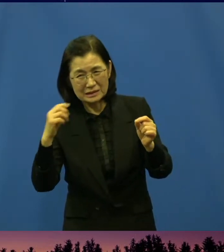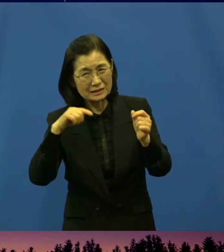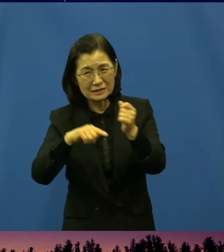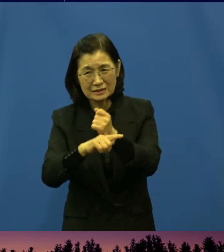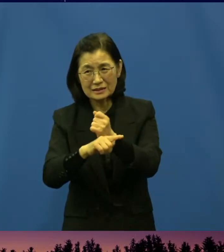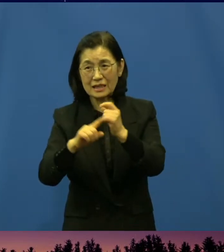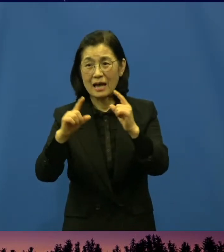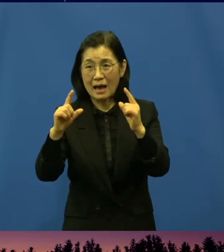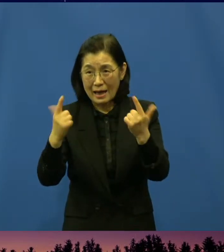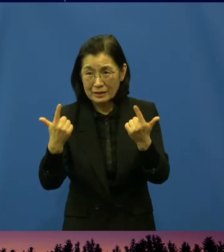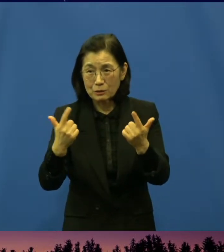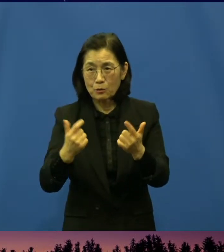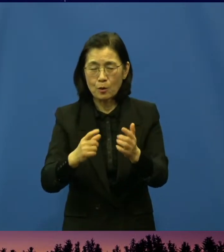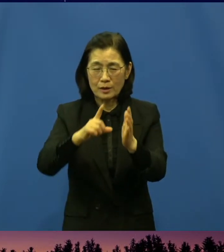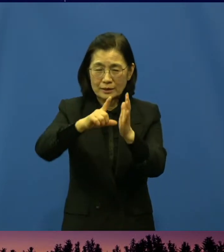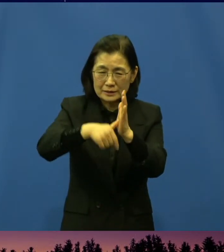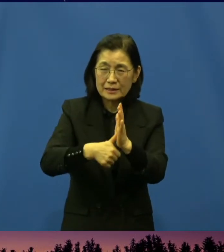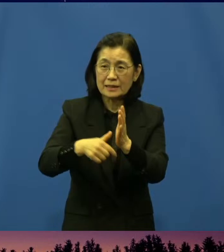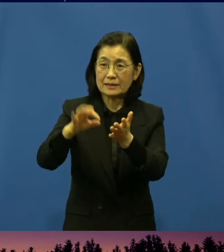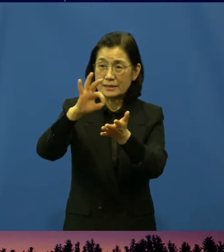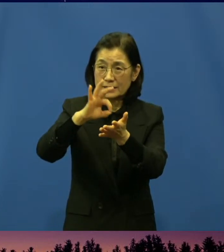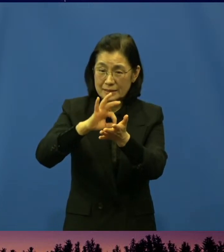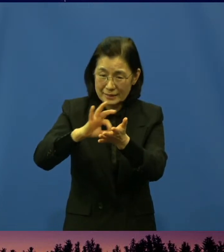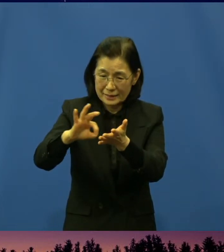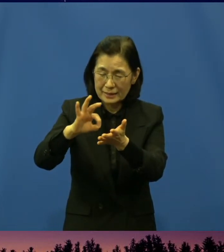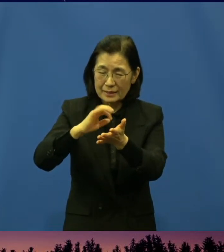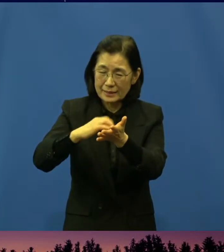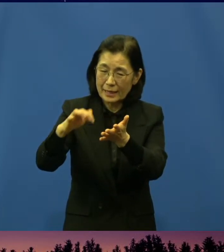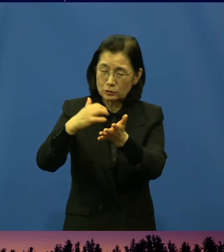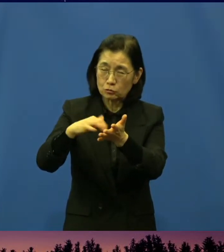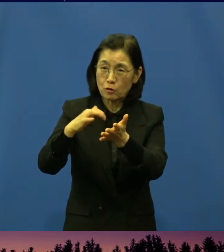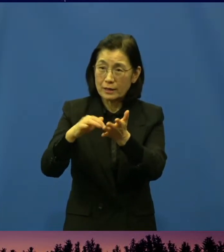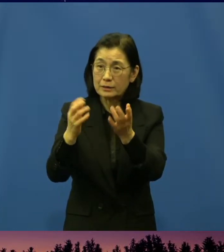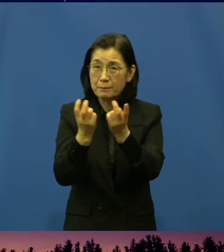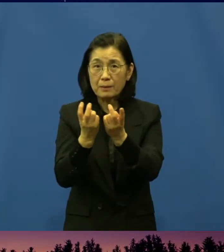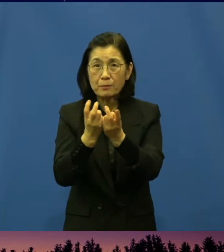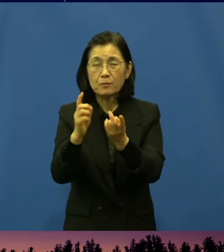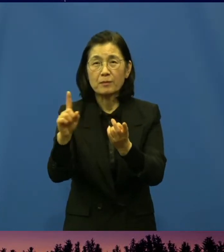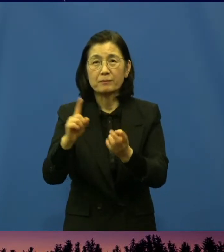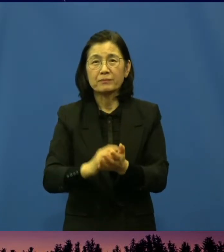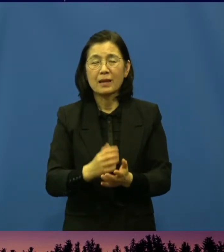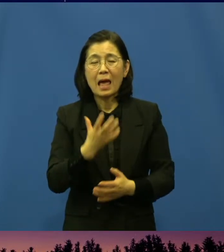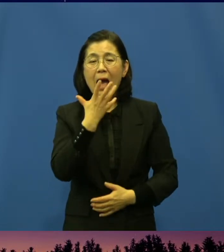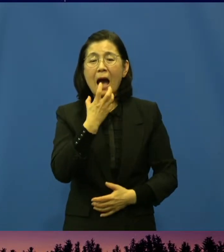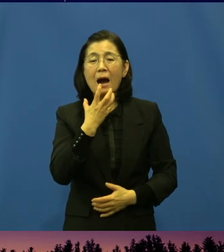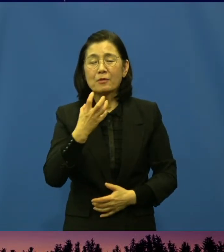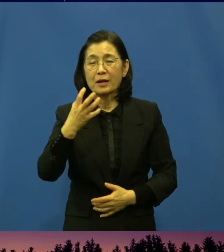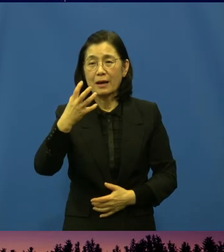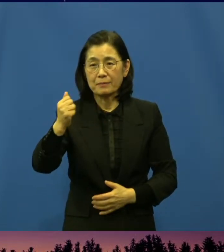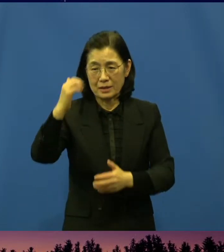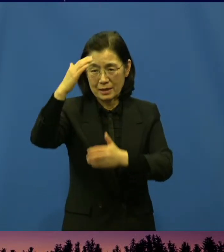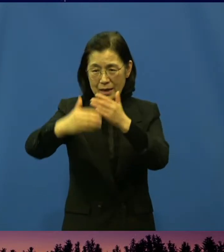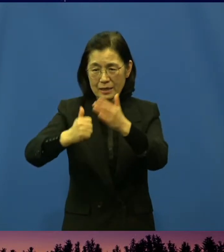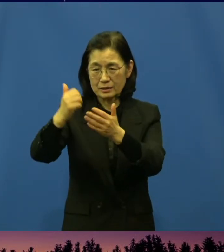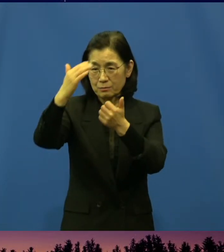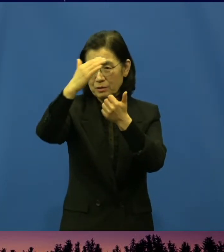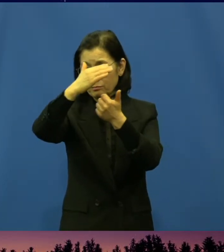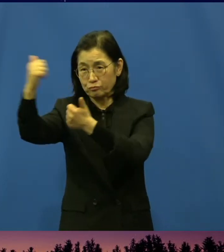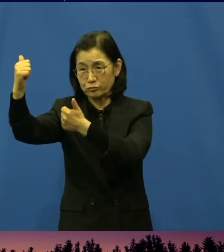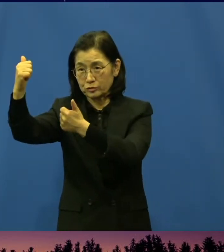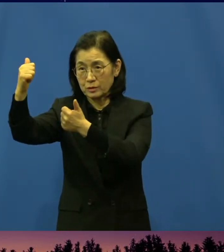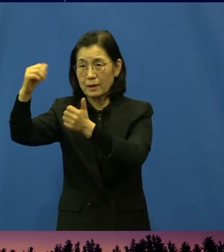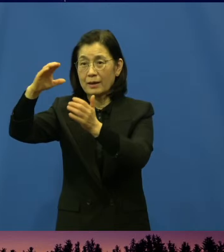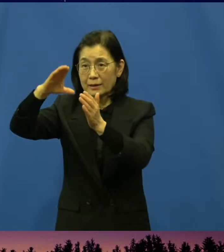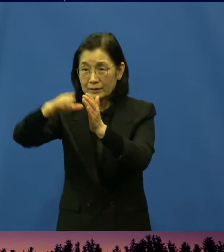자, 여러분, 아브라함이 하나님의 부르심을 받았을 때 나이를 언급하죠. 창세기 12장